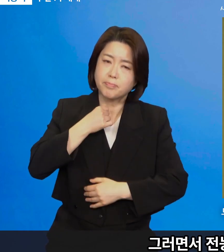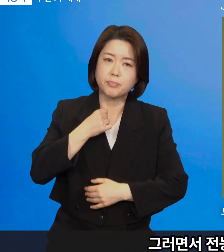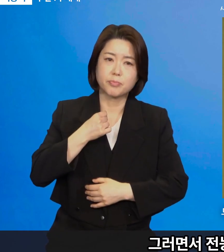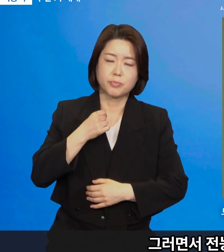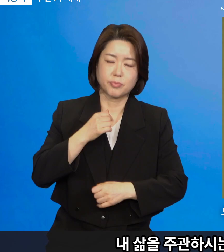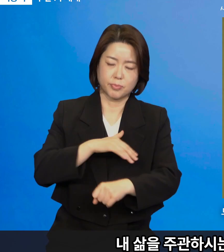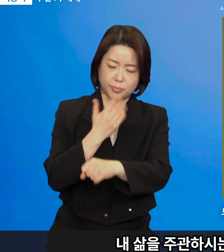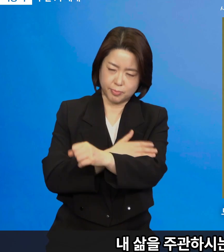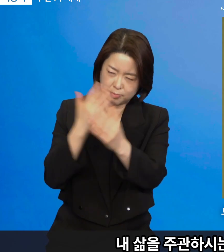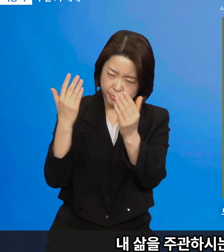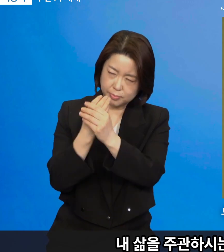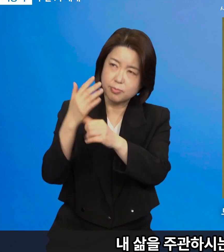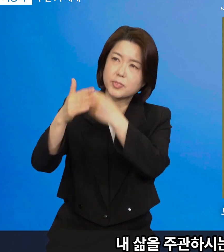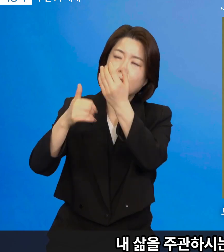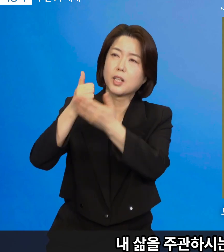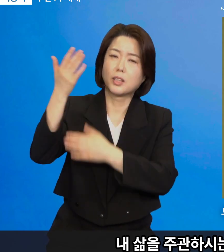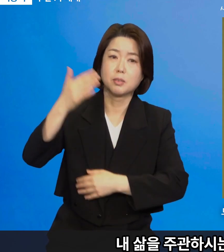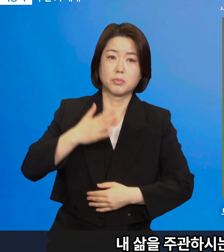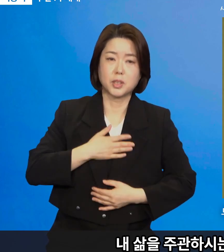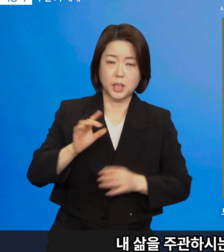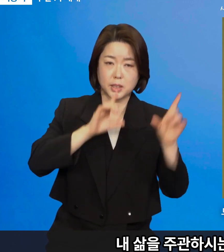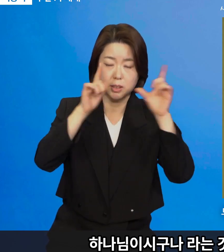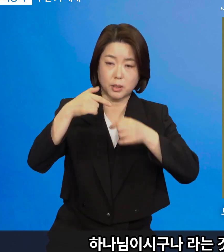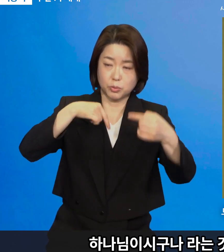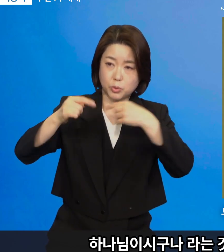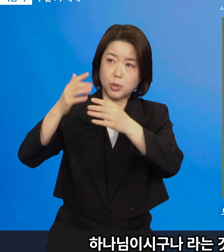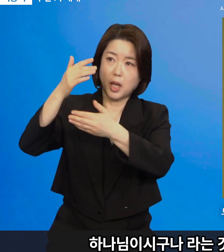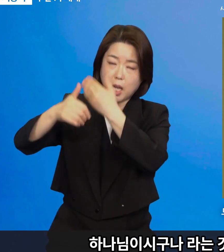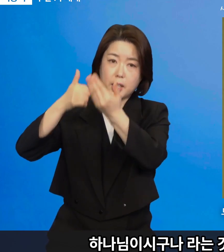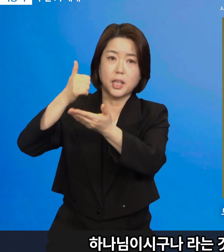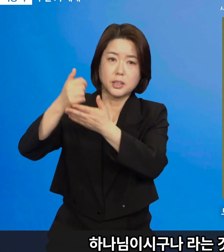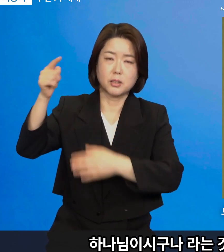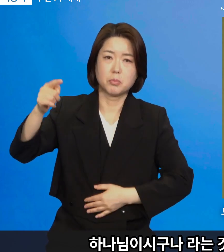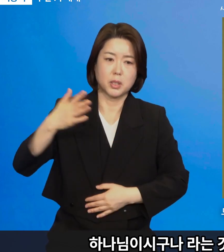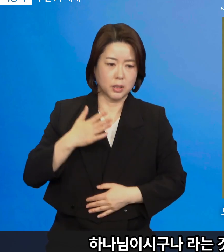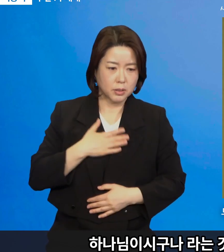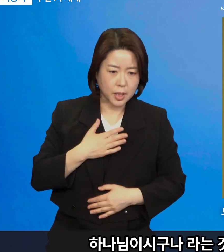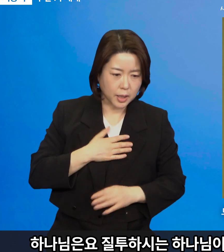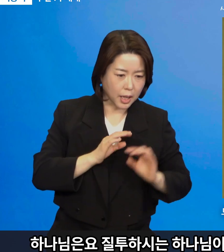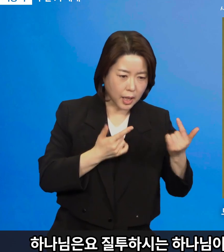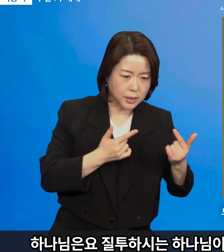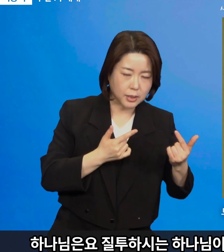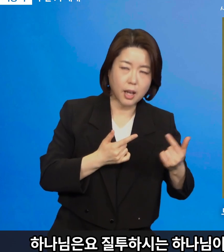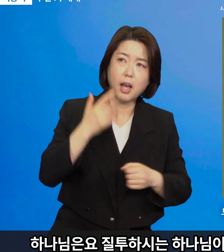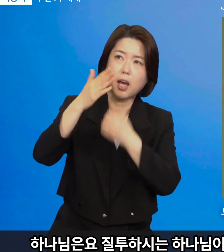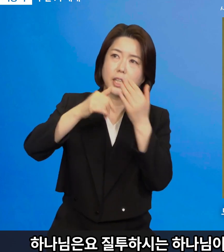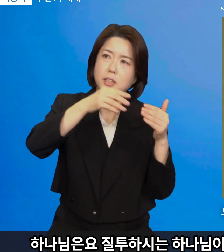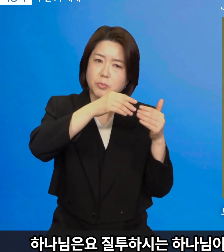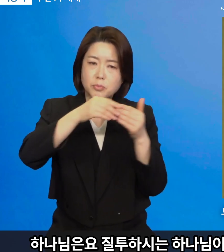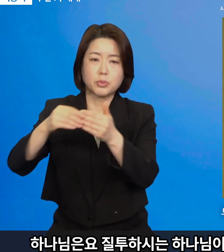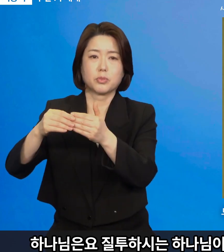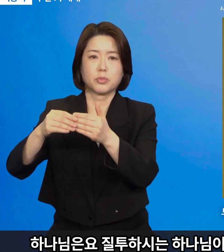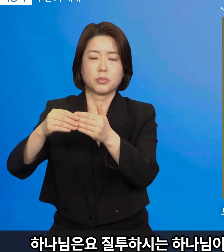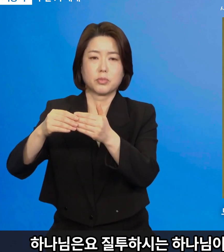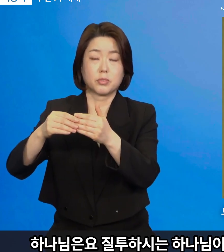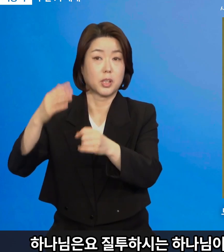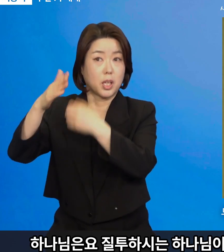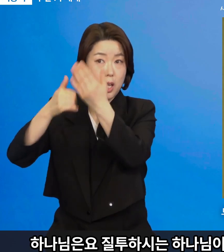하나님, 내 삶을 주관하시는 분이 내가 아니라 하나님이시구나 하는 것을 알게 되시는 거예요. 하나님은요, 질투하시는